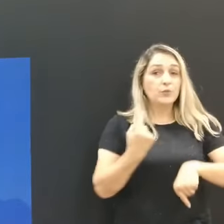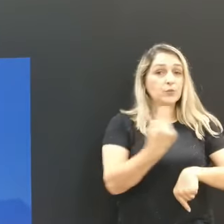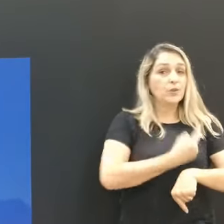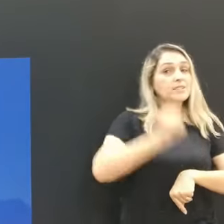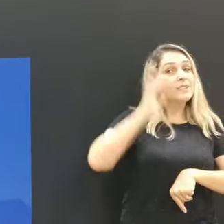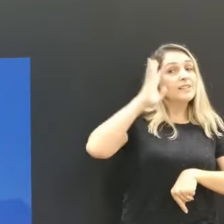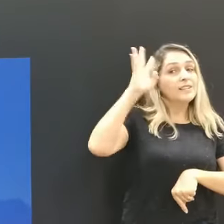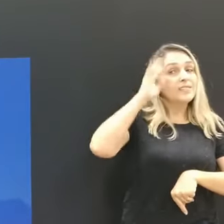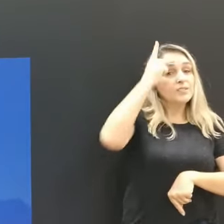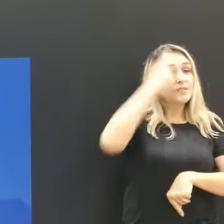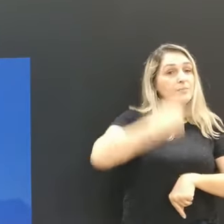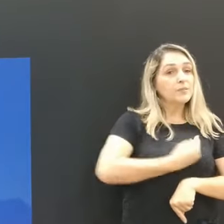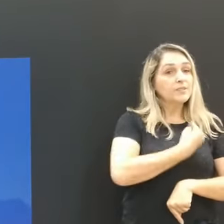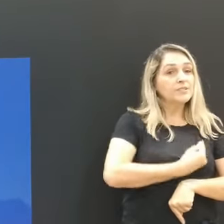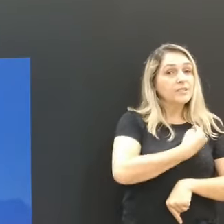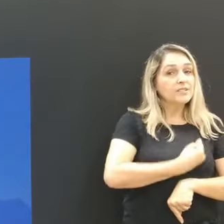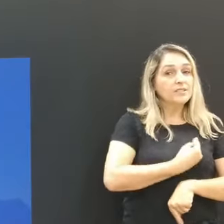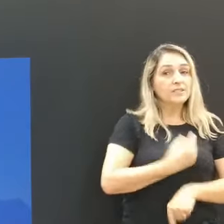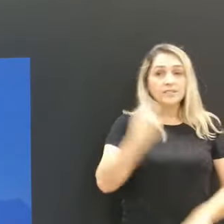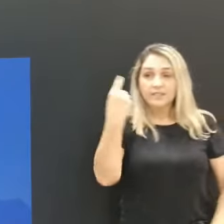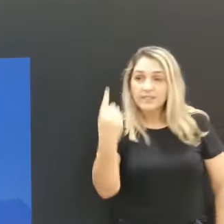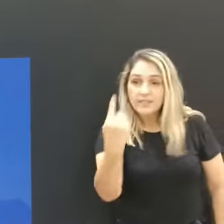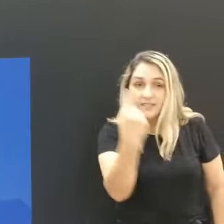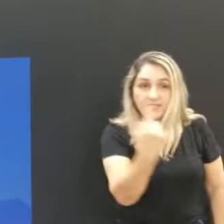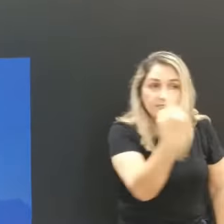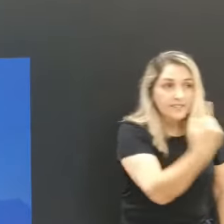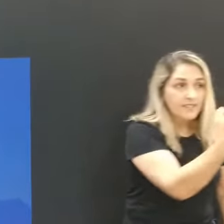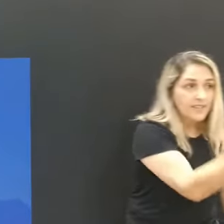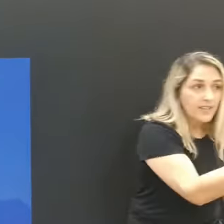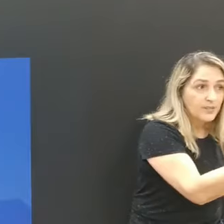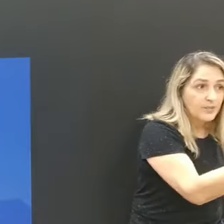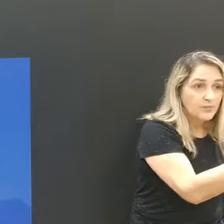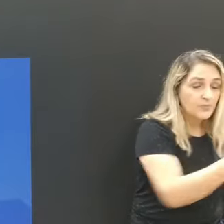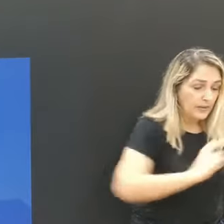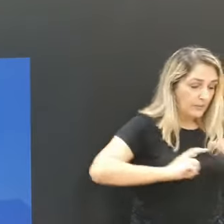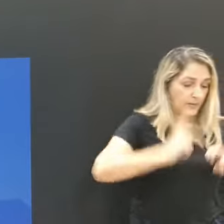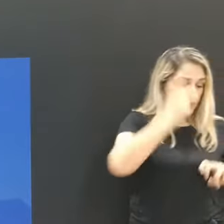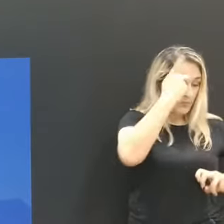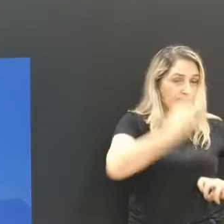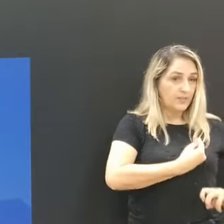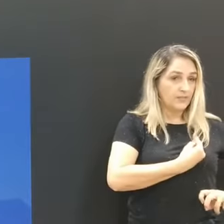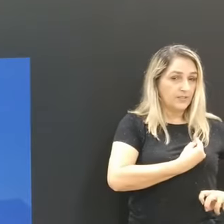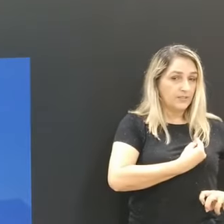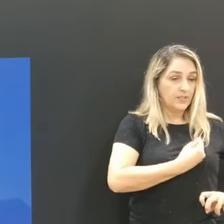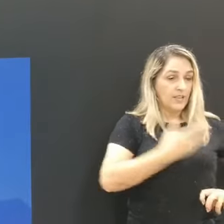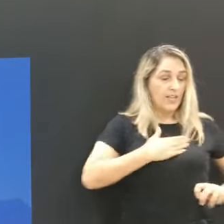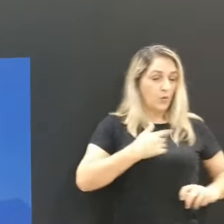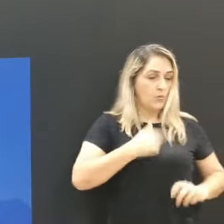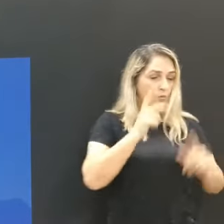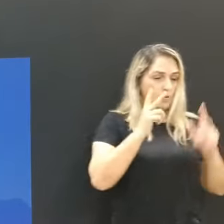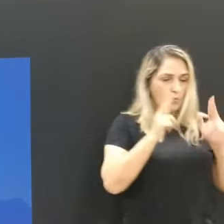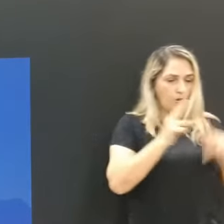Então veja só. Agora é tempo de refletirmos. Cada um de nós precisamos o quê? Refletir em